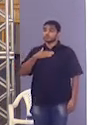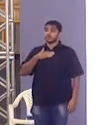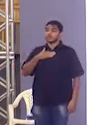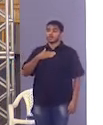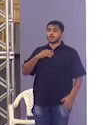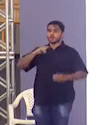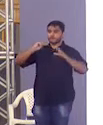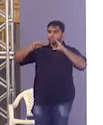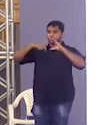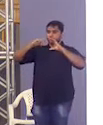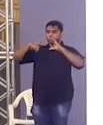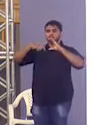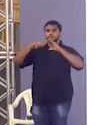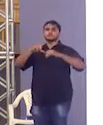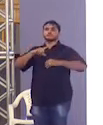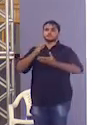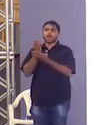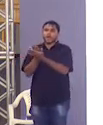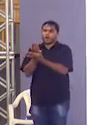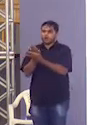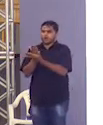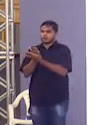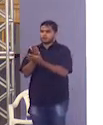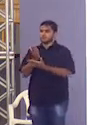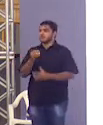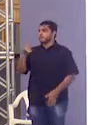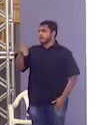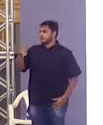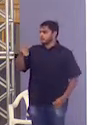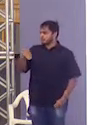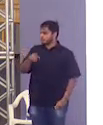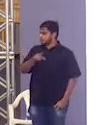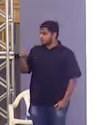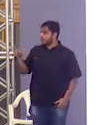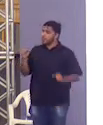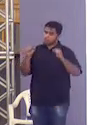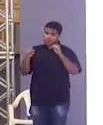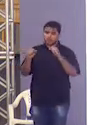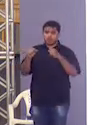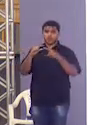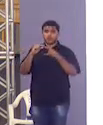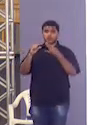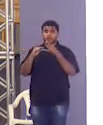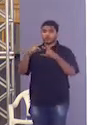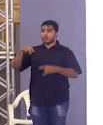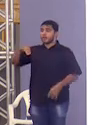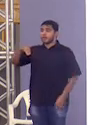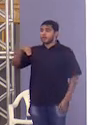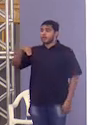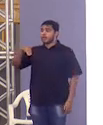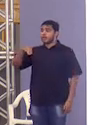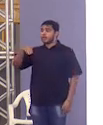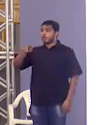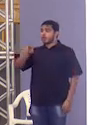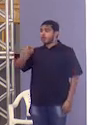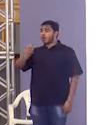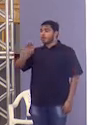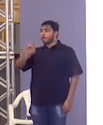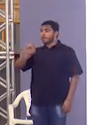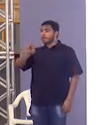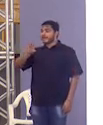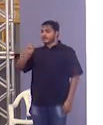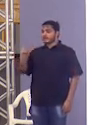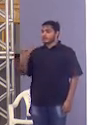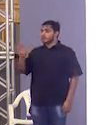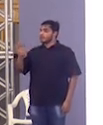gravei alguns vídeos e algumas aulas de matemática. É só você colocar no YouTube Robério Bacelar, que você vai ter